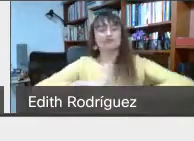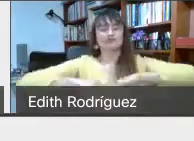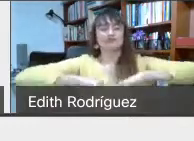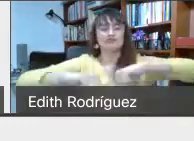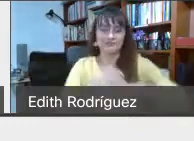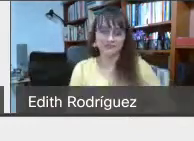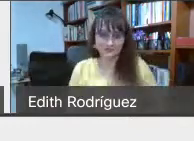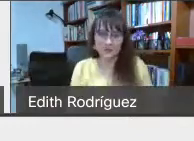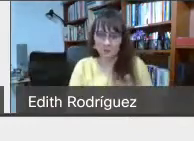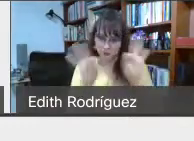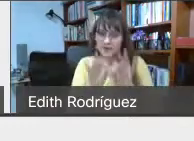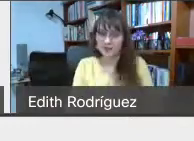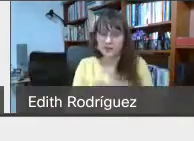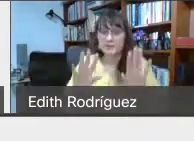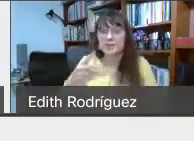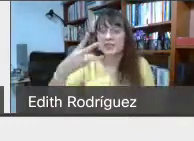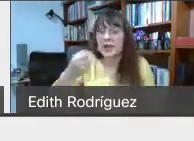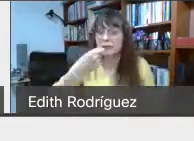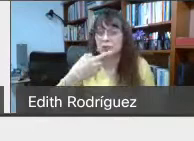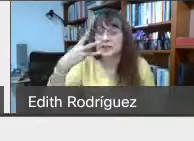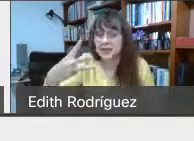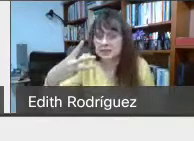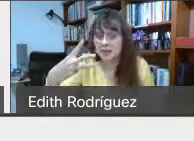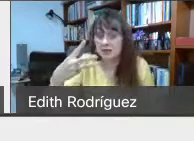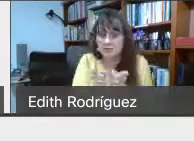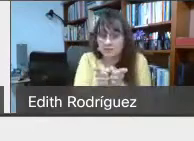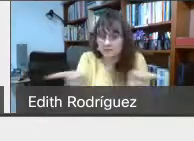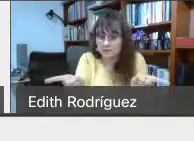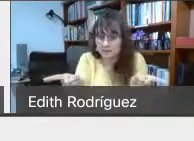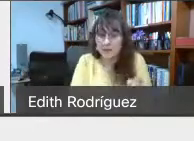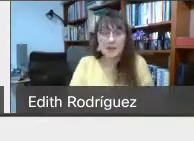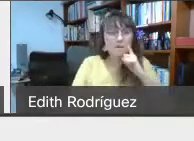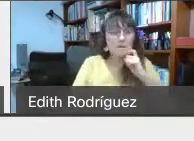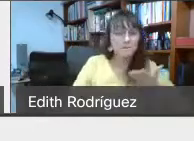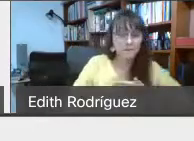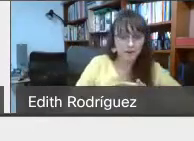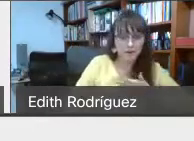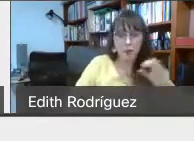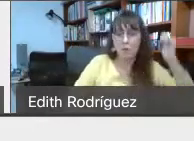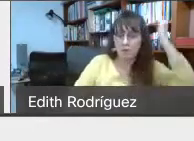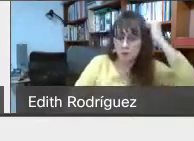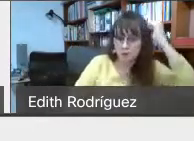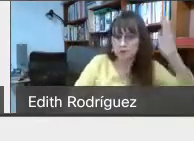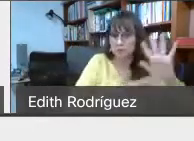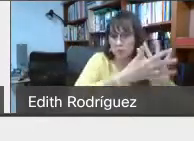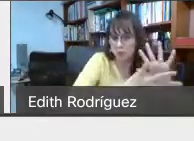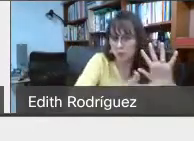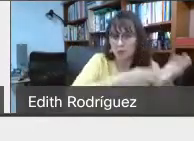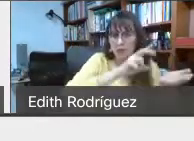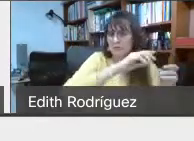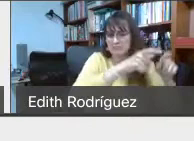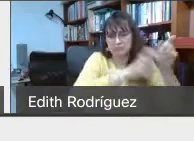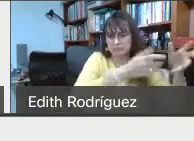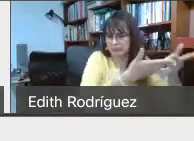había contado. Es muy importante poder entrar a todo este mundo. Sin embargo,